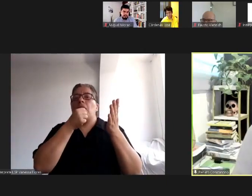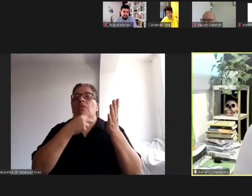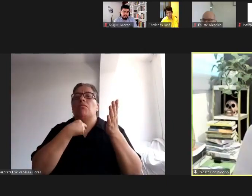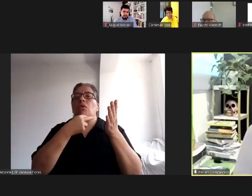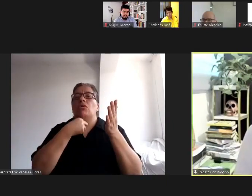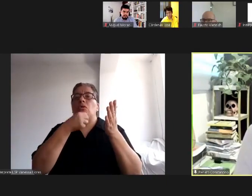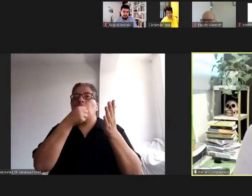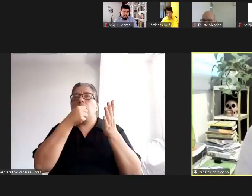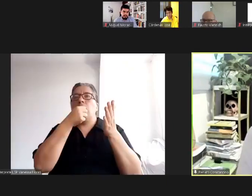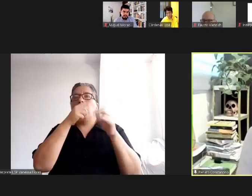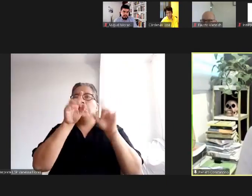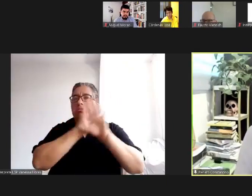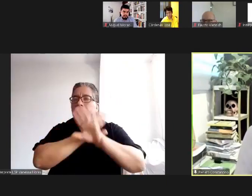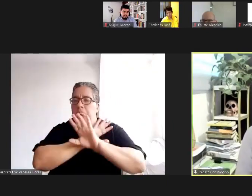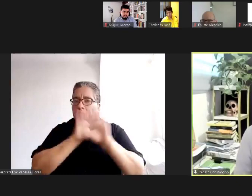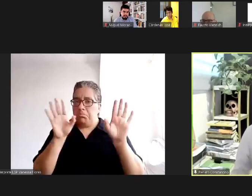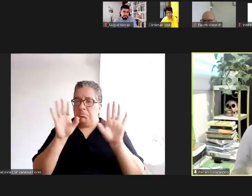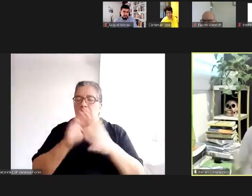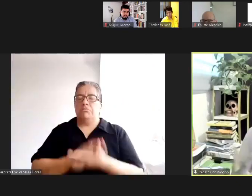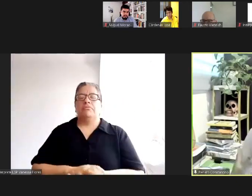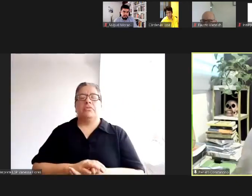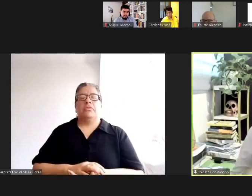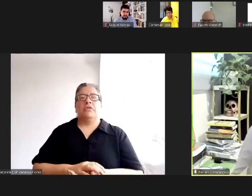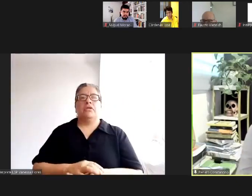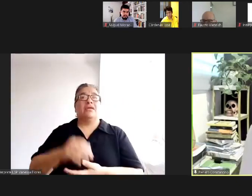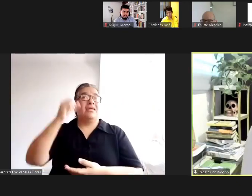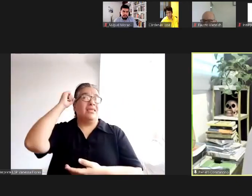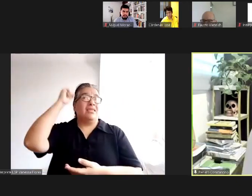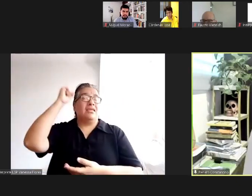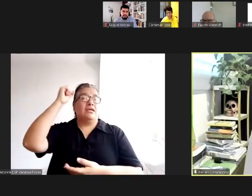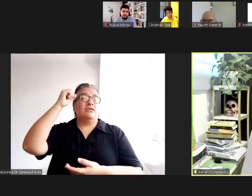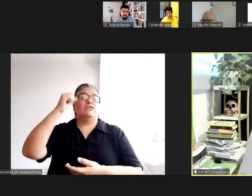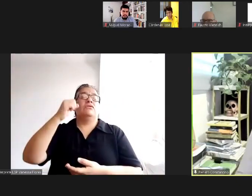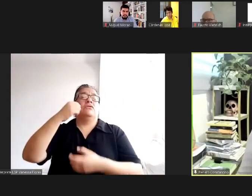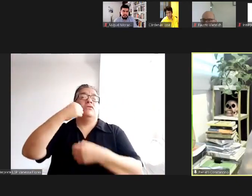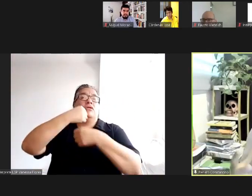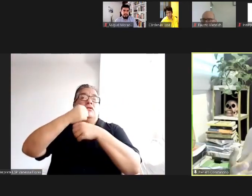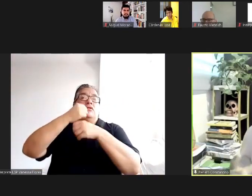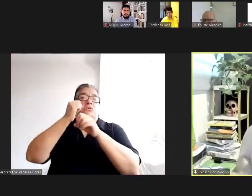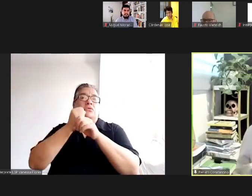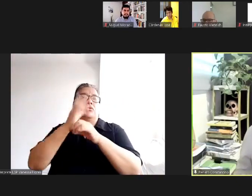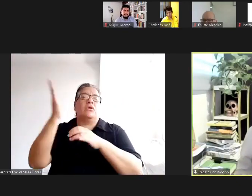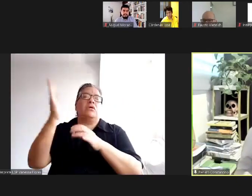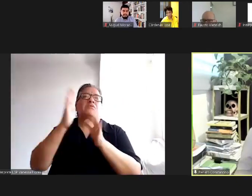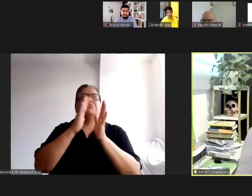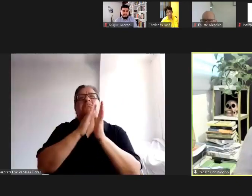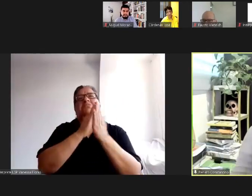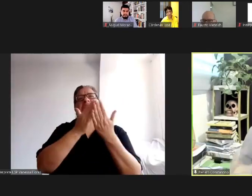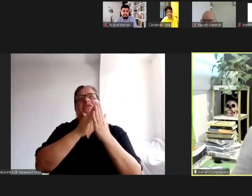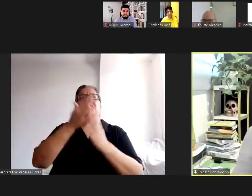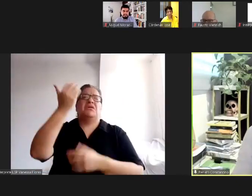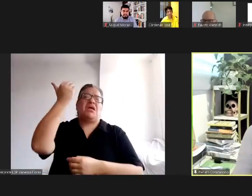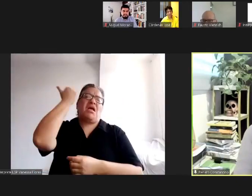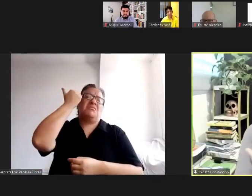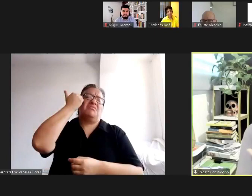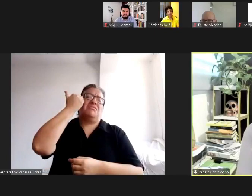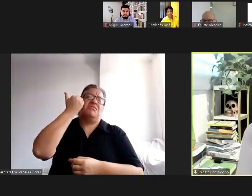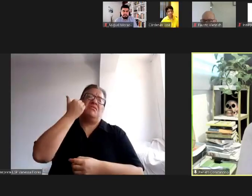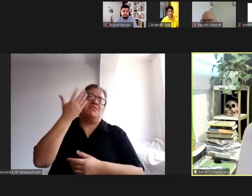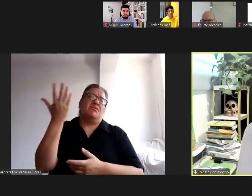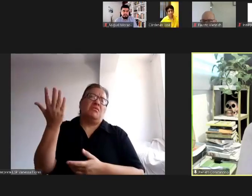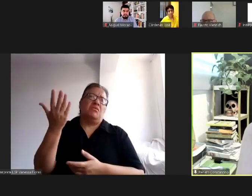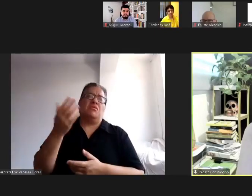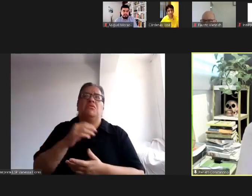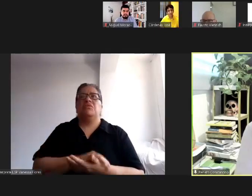no chocar con derechos de autor, normativo de derechos de autor, casi siempre eran pues obras viejas, de tal manera que estuvieran dentro del dominio público y no sea